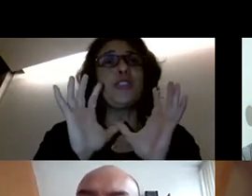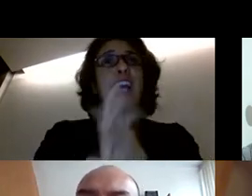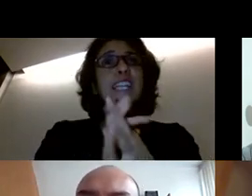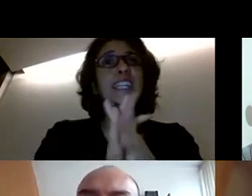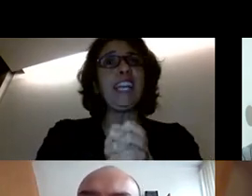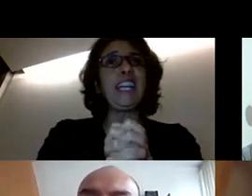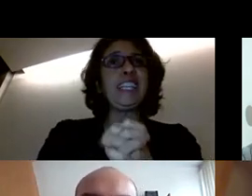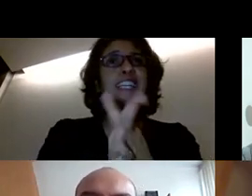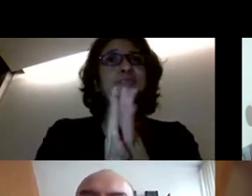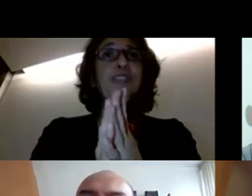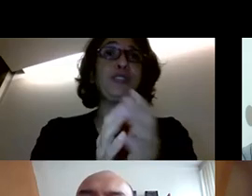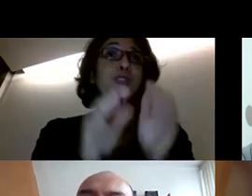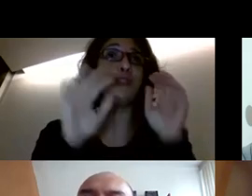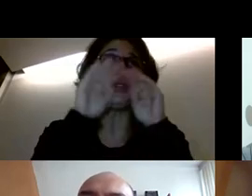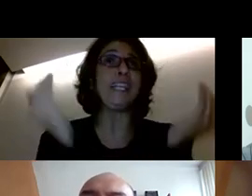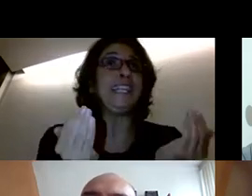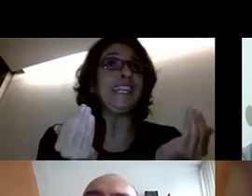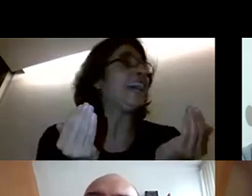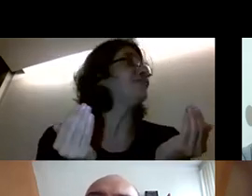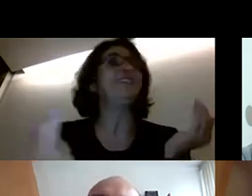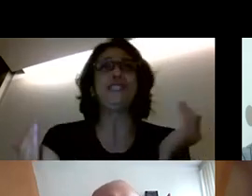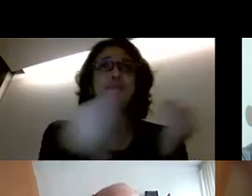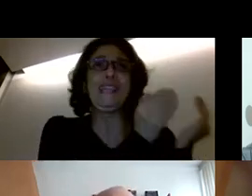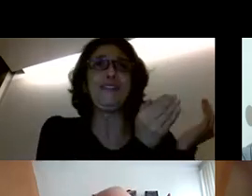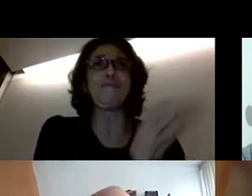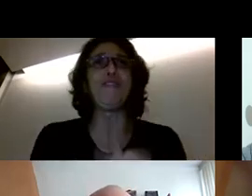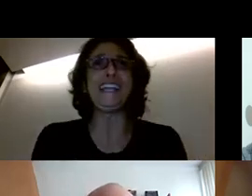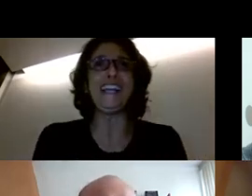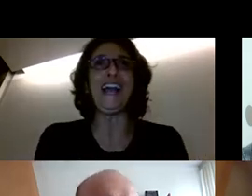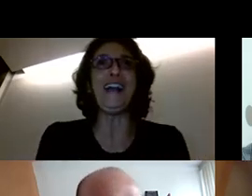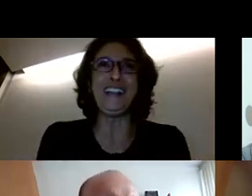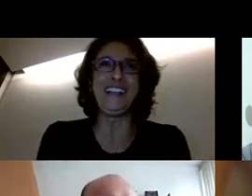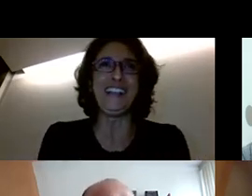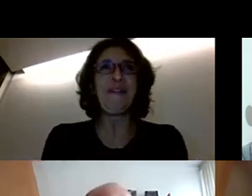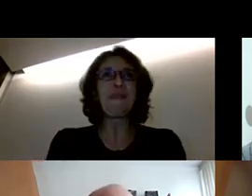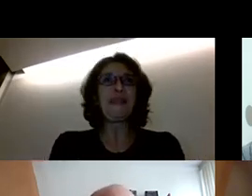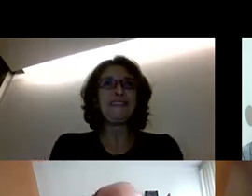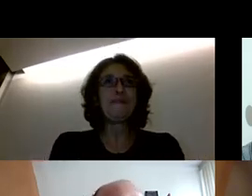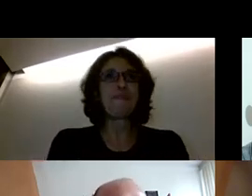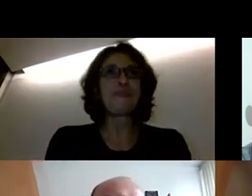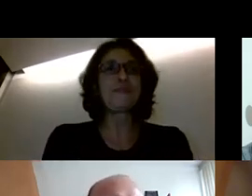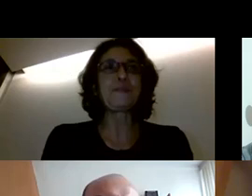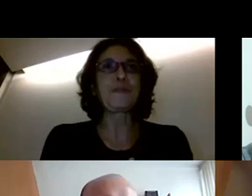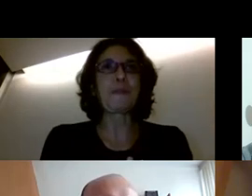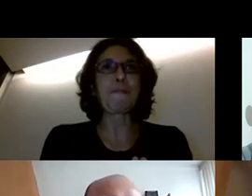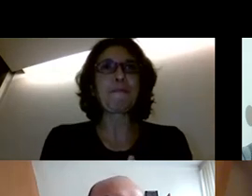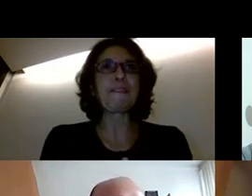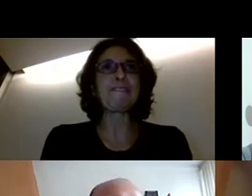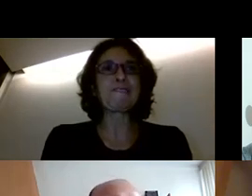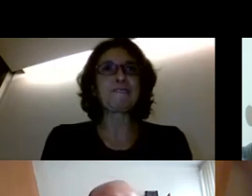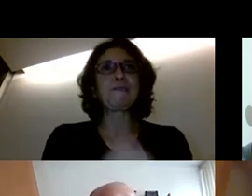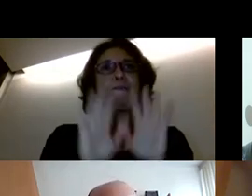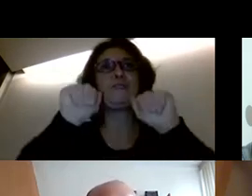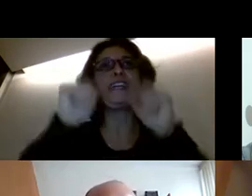situación personal interna aquí. De hecho, estoy en una clínica, entonces me tengo que mover. Yo también me voy a retirar, estoy muy